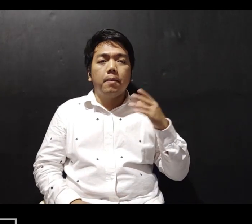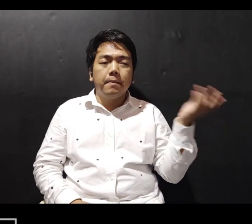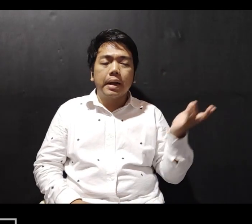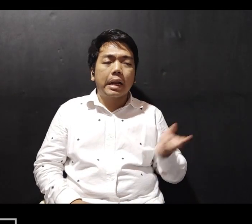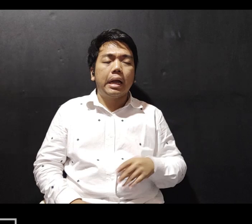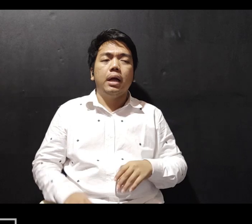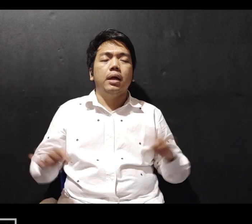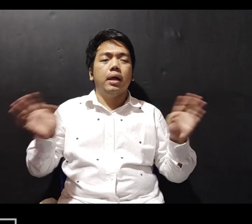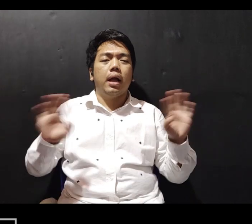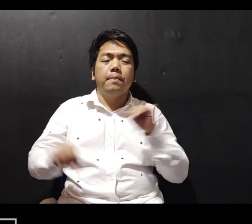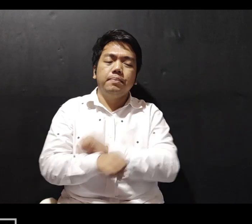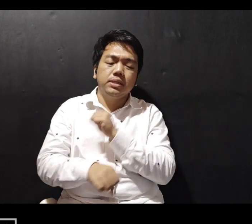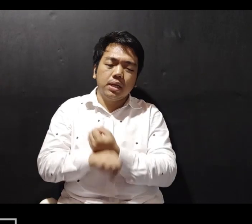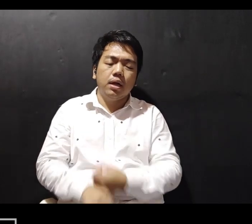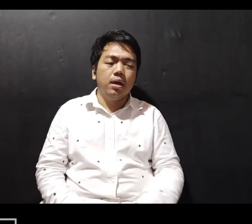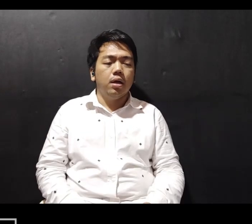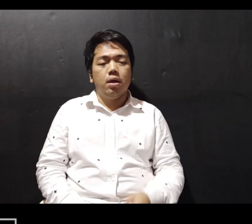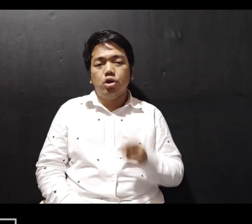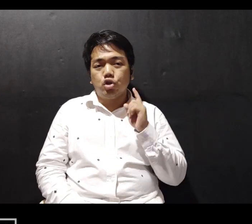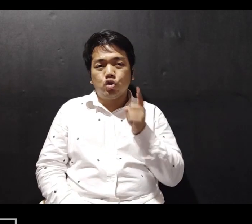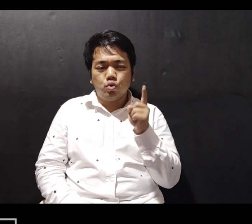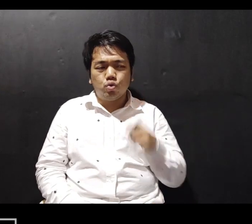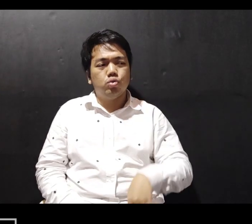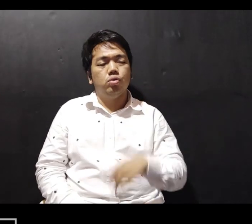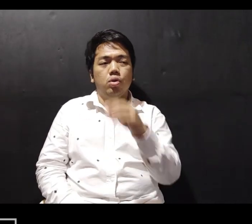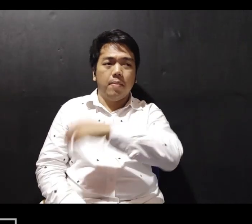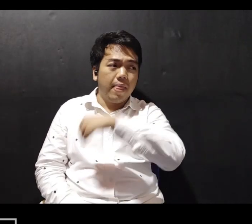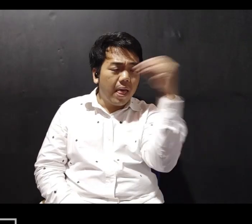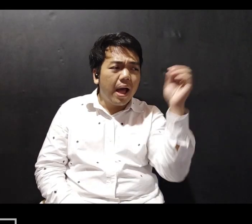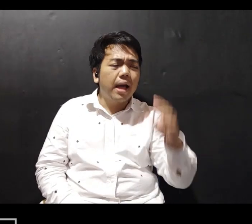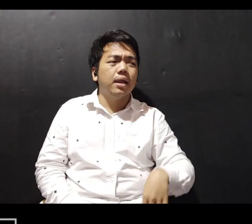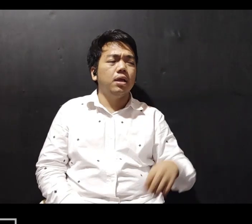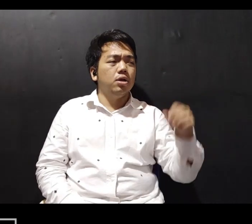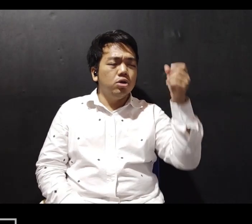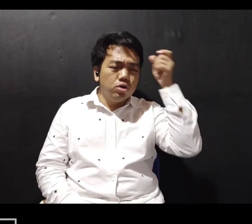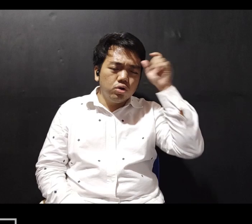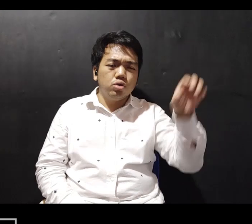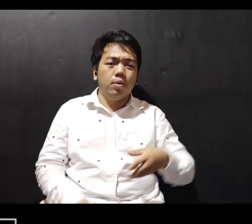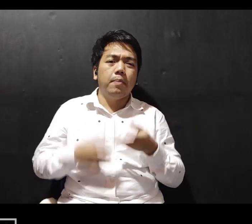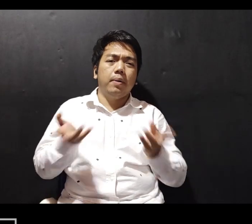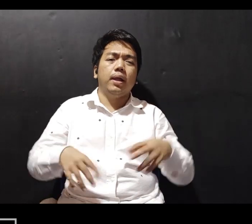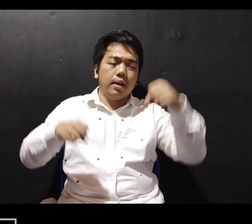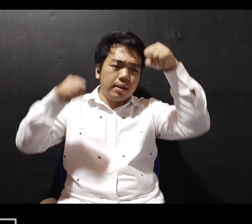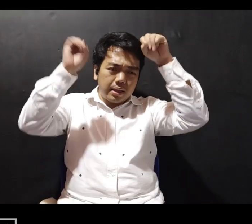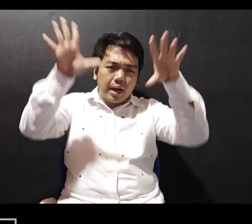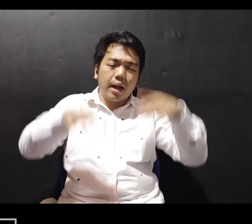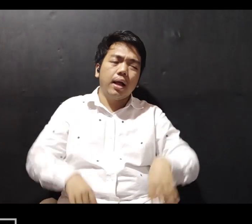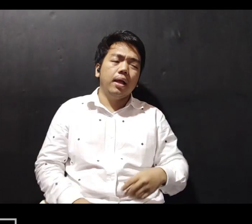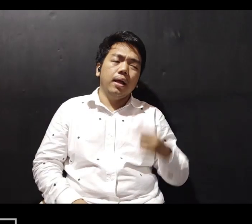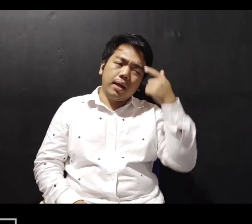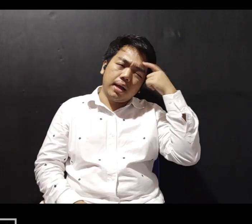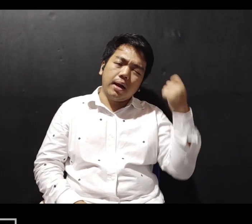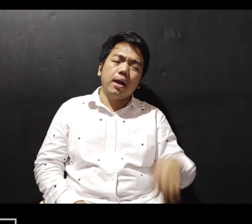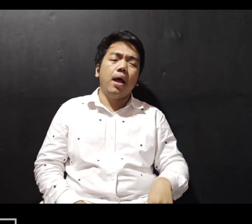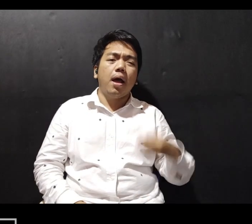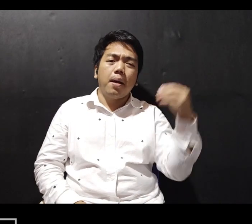Dan demikian pula kita, sama seperti penjaga kota tahu batas antara kekuatan dirinya dan